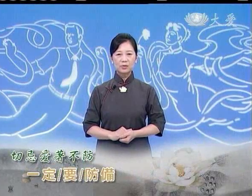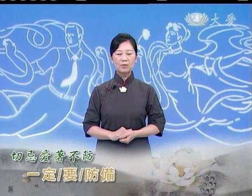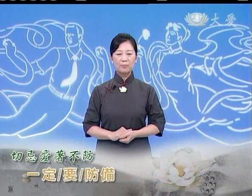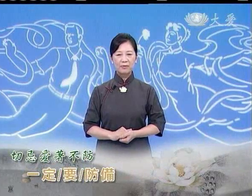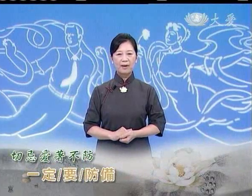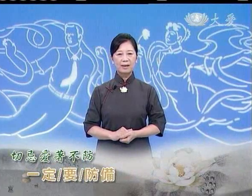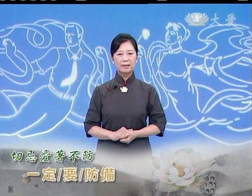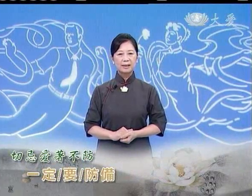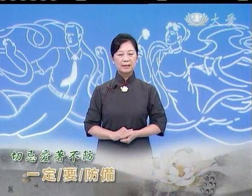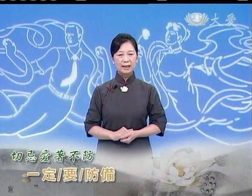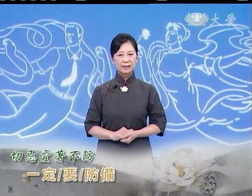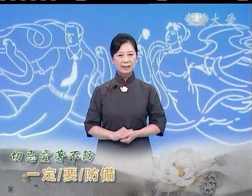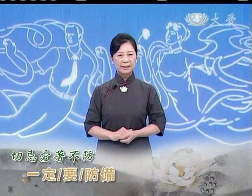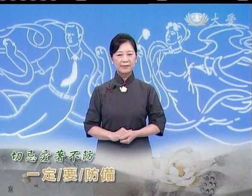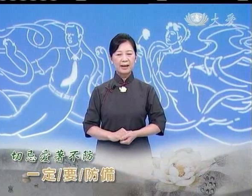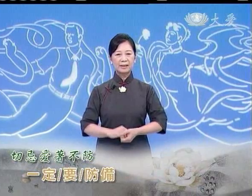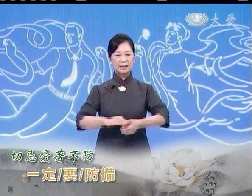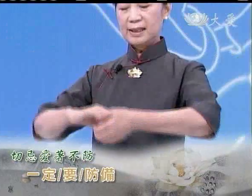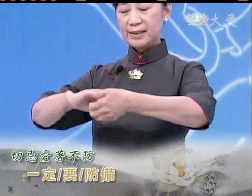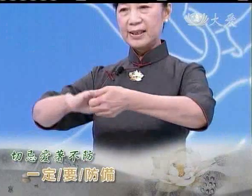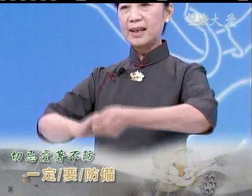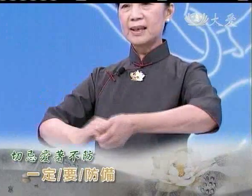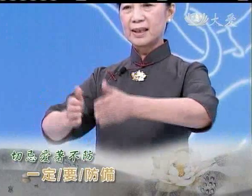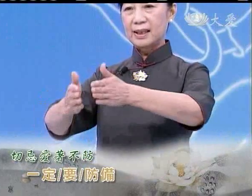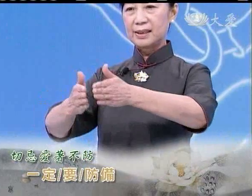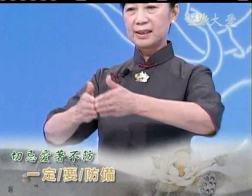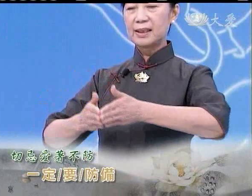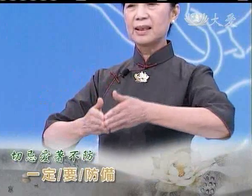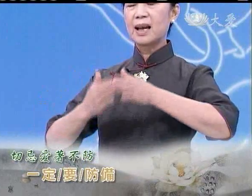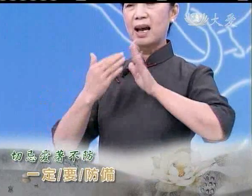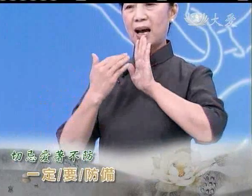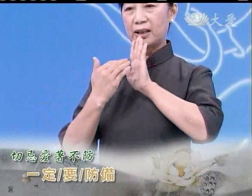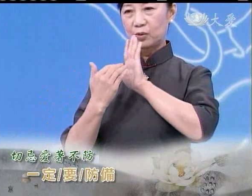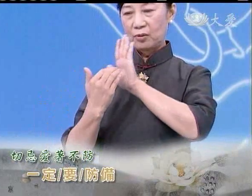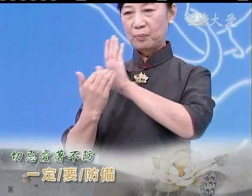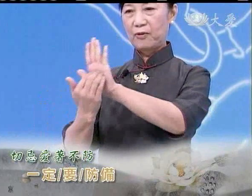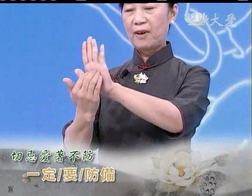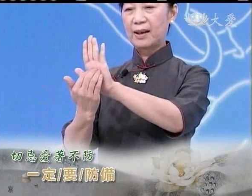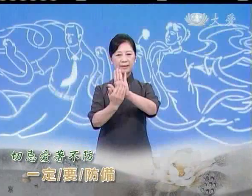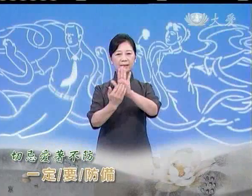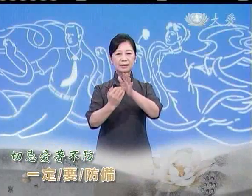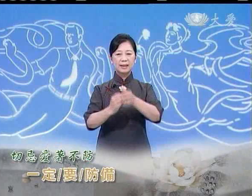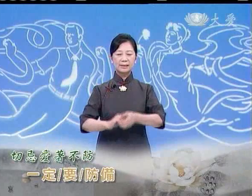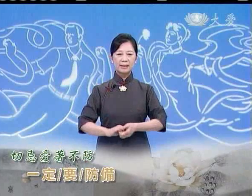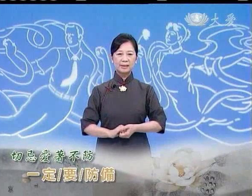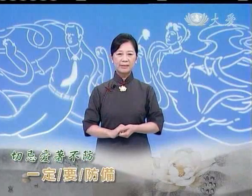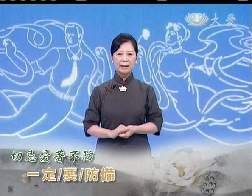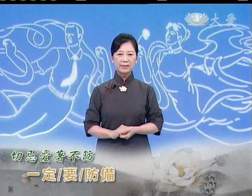走不放，那在这个地方。切记爱走不放，那在这个地方切